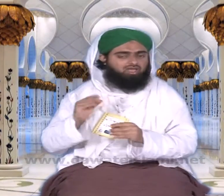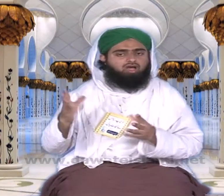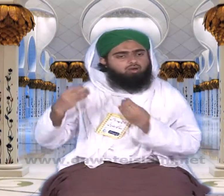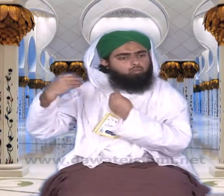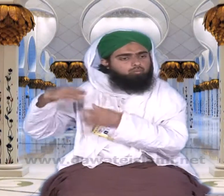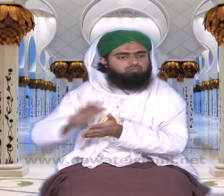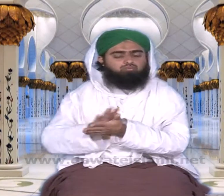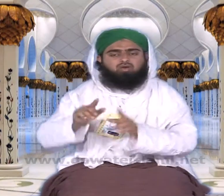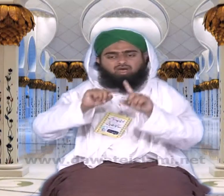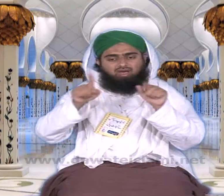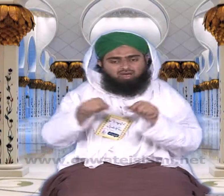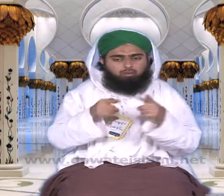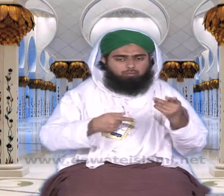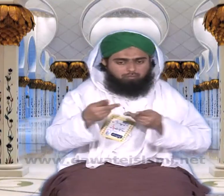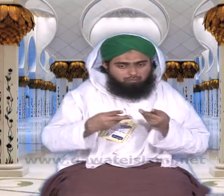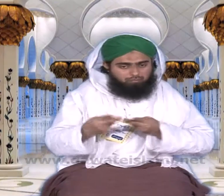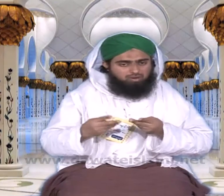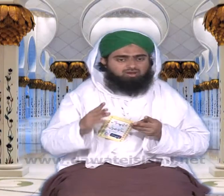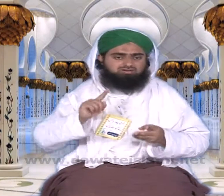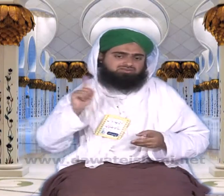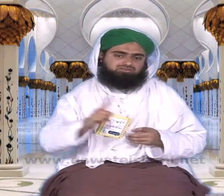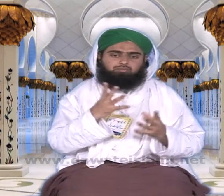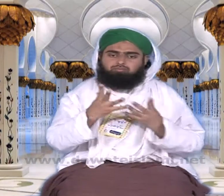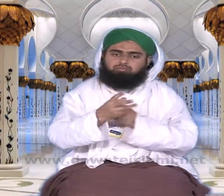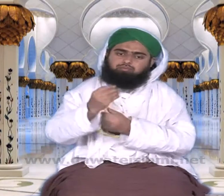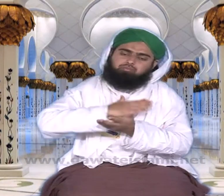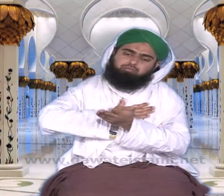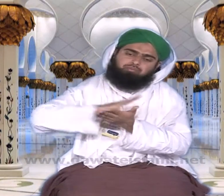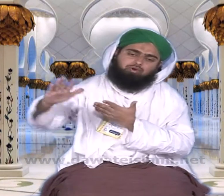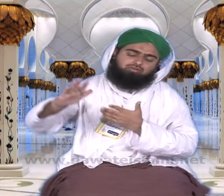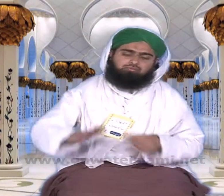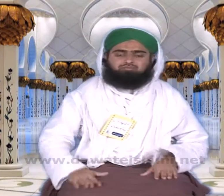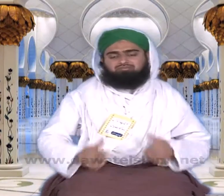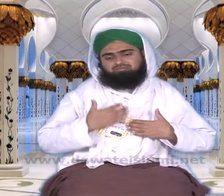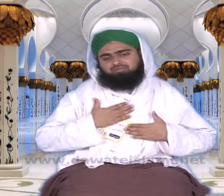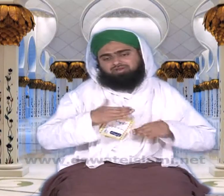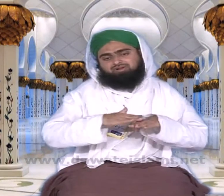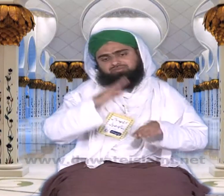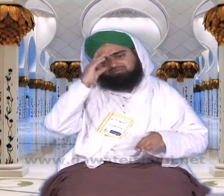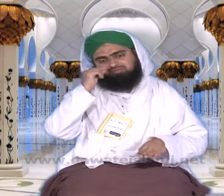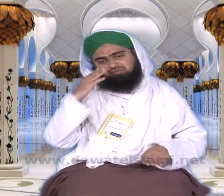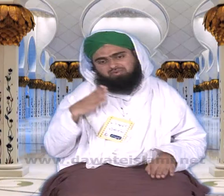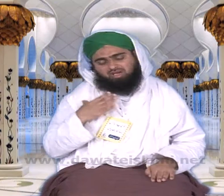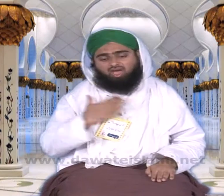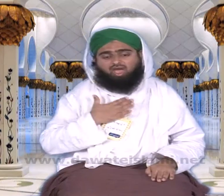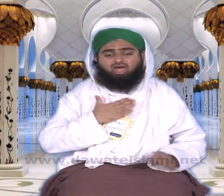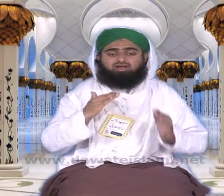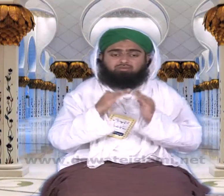کار اس کی گیریج میں رہ گئی اس کی دکانیں بھی اس کے وغیر سنی ہو گئی میرے پیارے سائے بھائیو آج